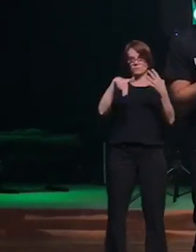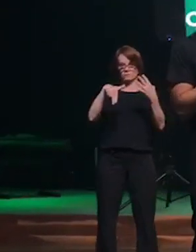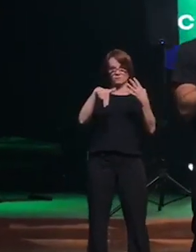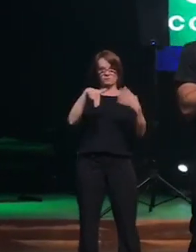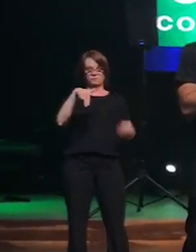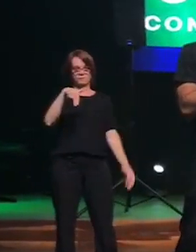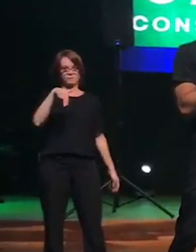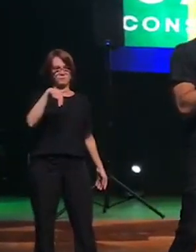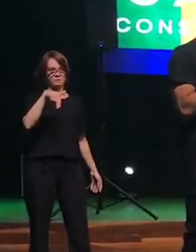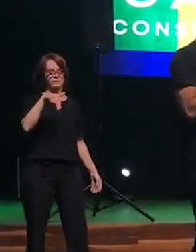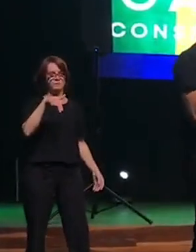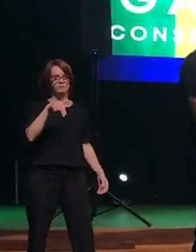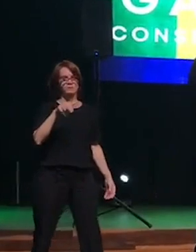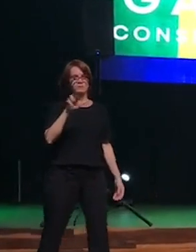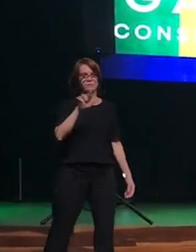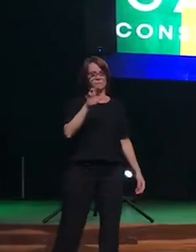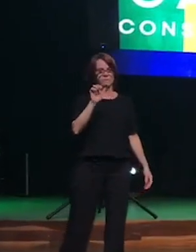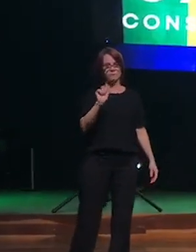Rand.